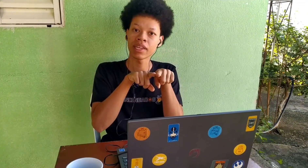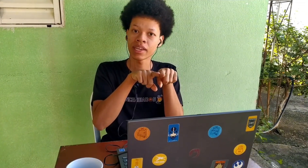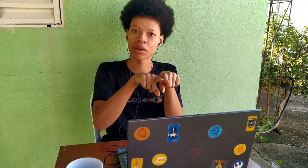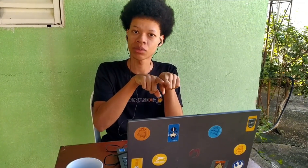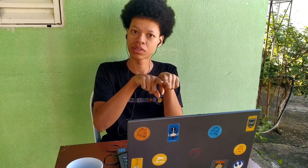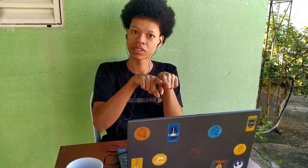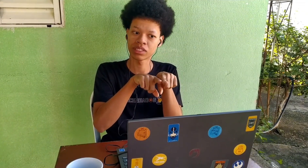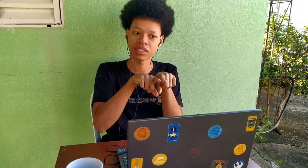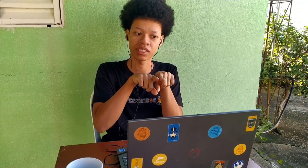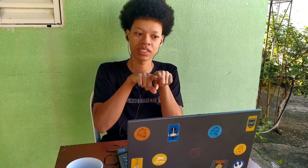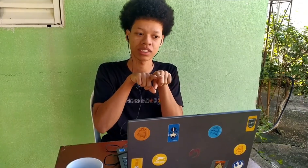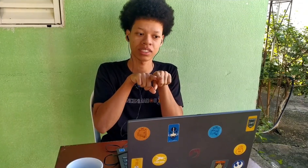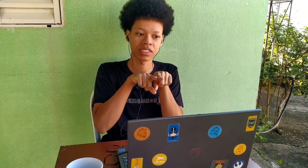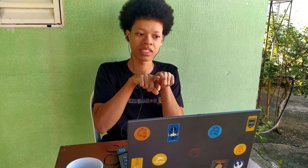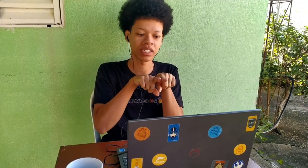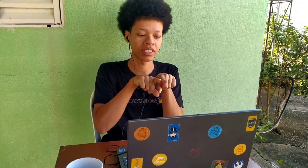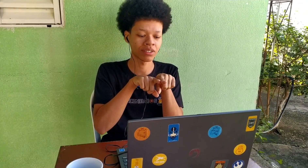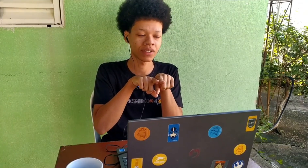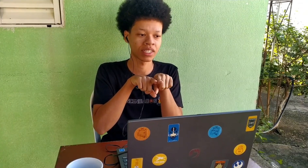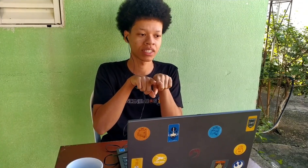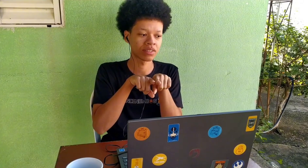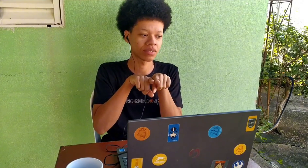cometer erros de ele tá falando